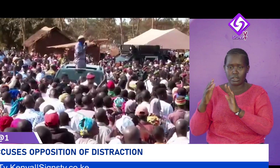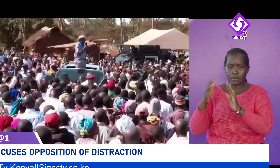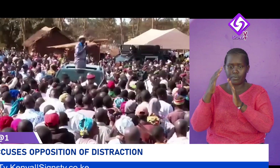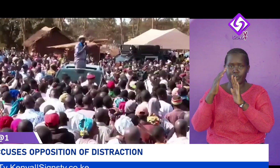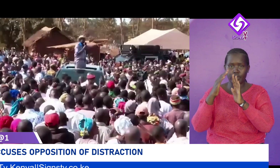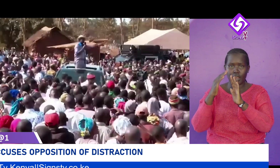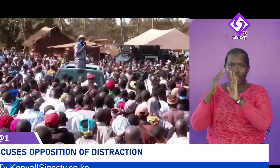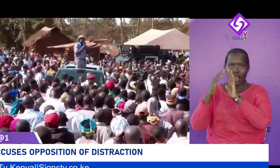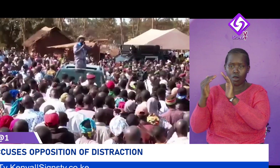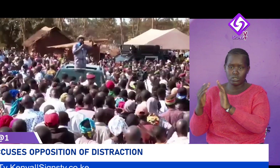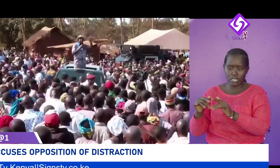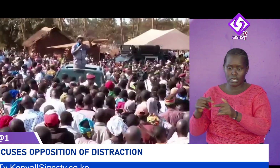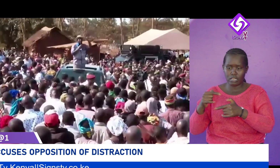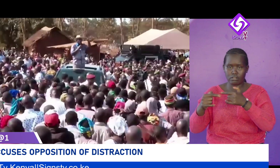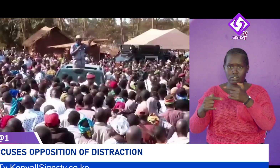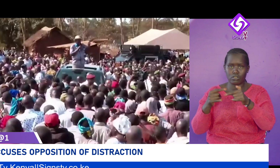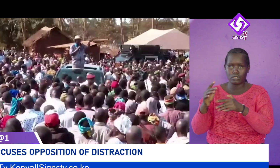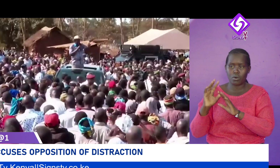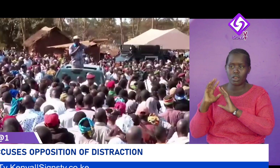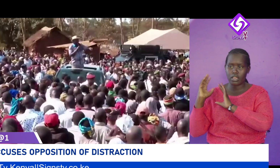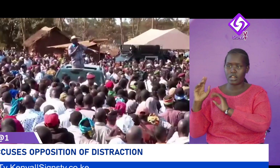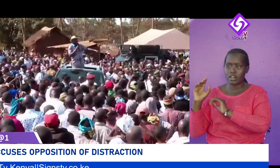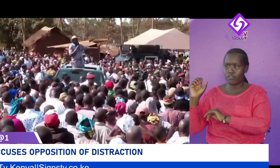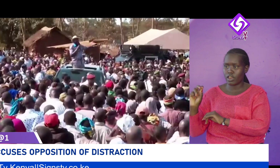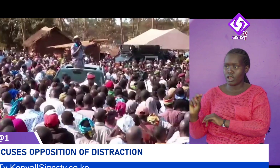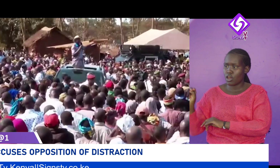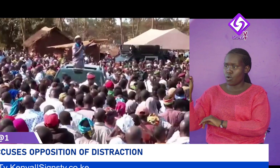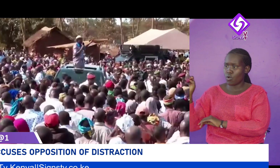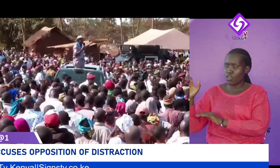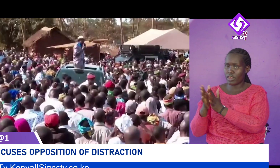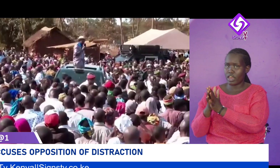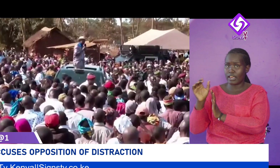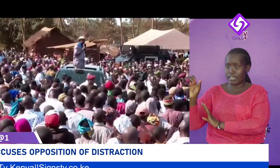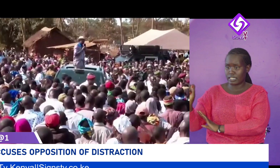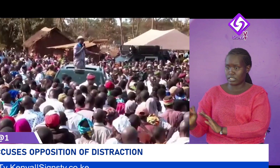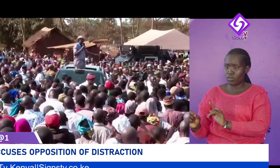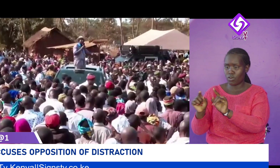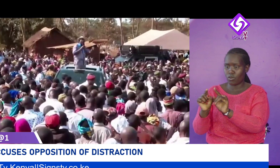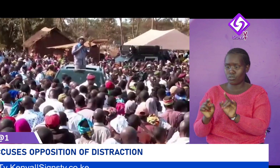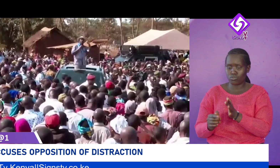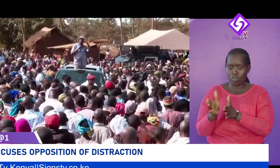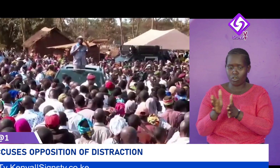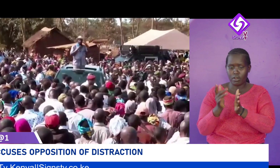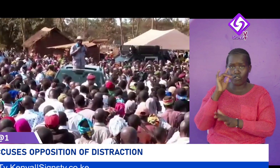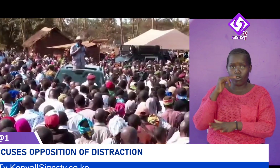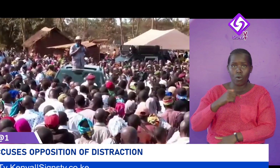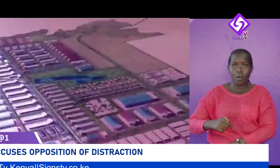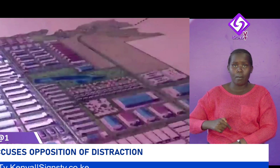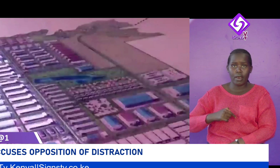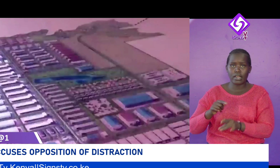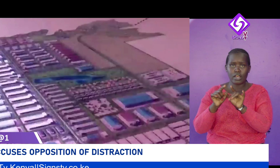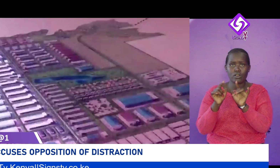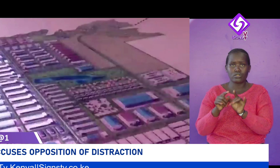North, inaendelea Kilifi South, tumepanga ya kule Malindi, tumepanga ya kule Rabai.